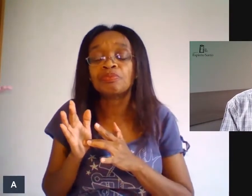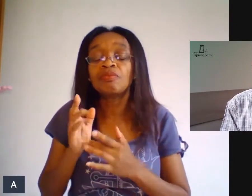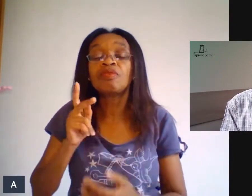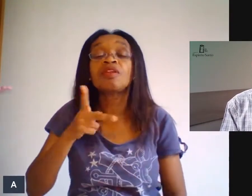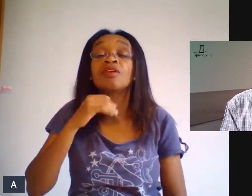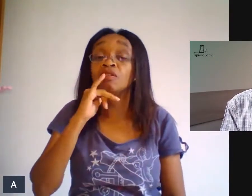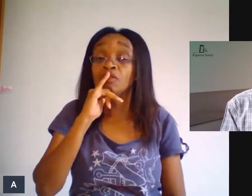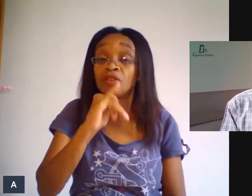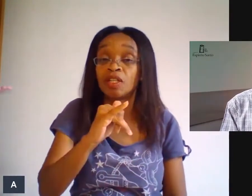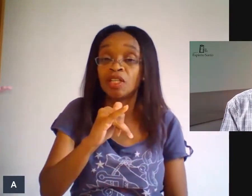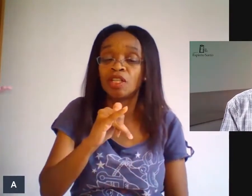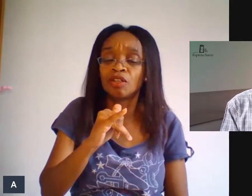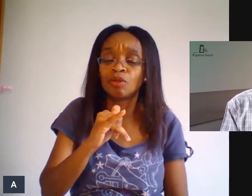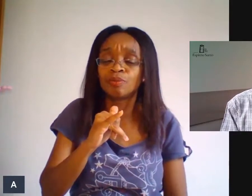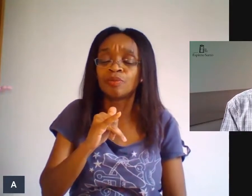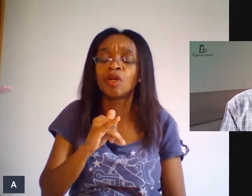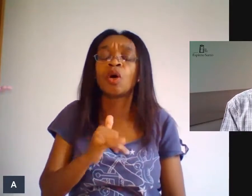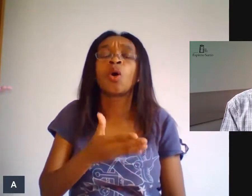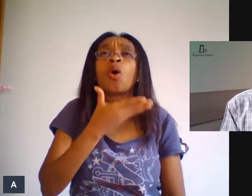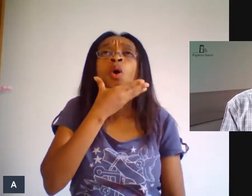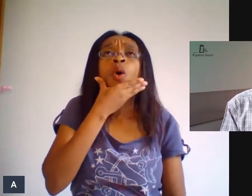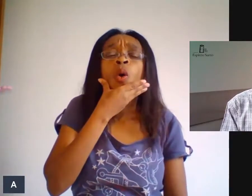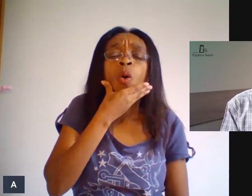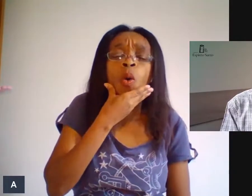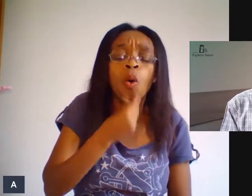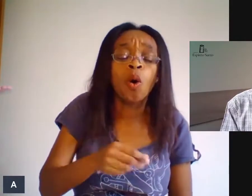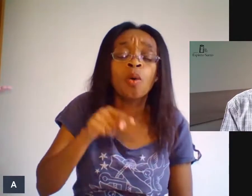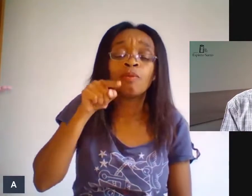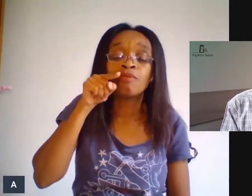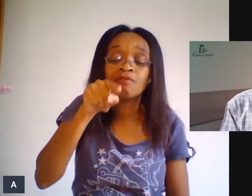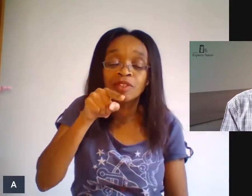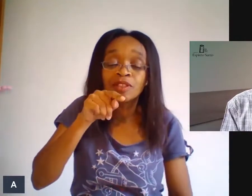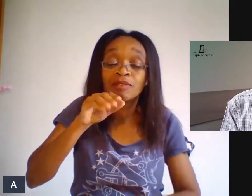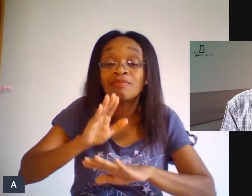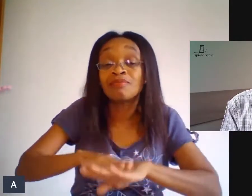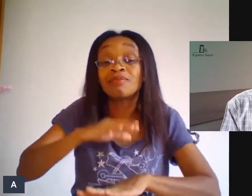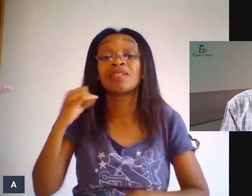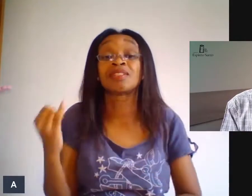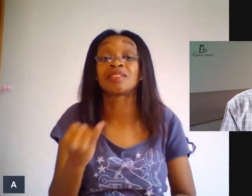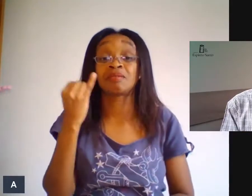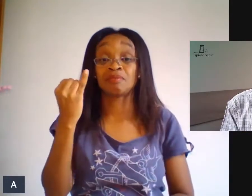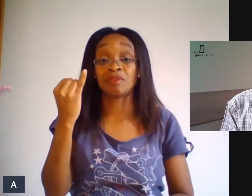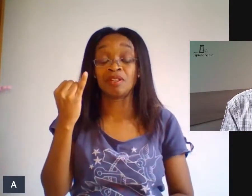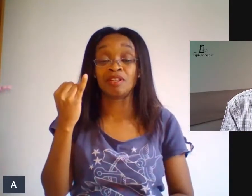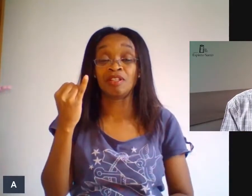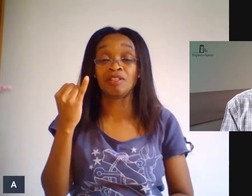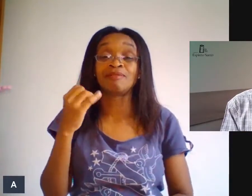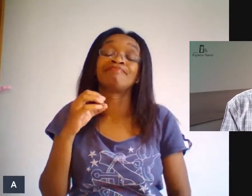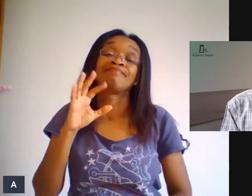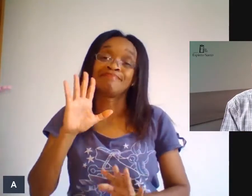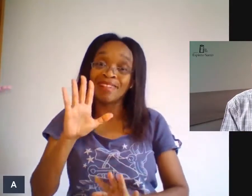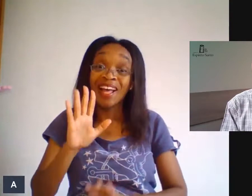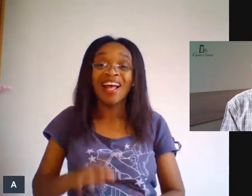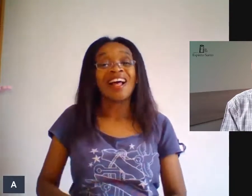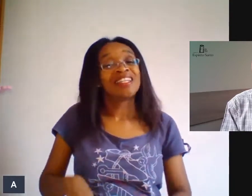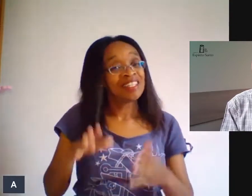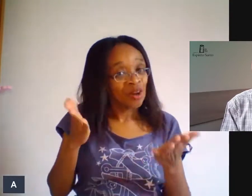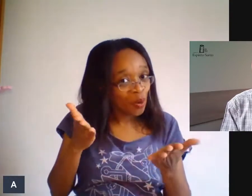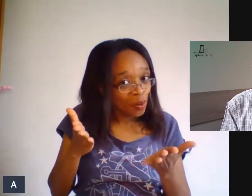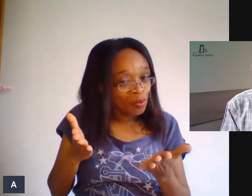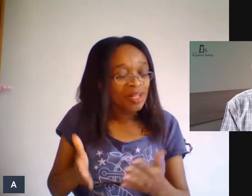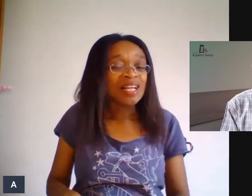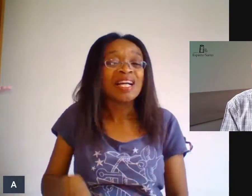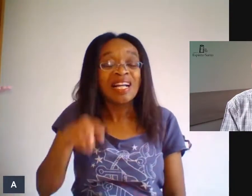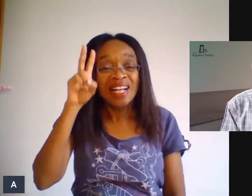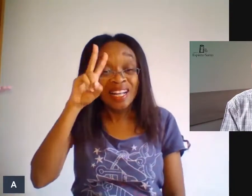priorizou o homem mais uma vez, fazendo seu primeiro milagre num casamento. Todos nós